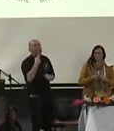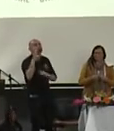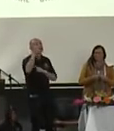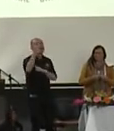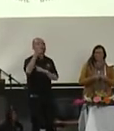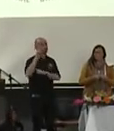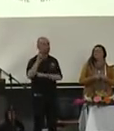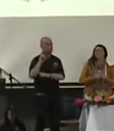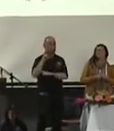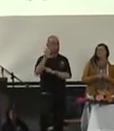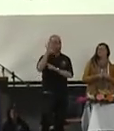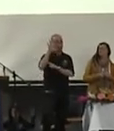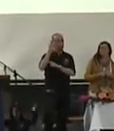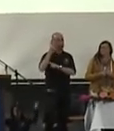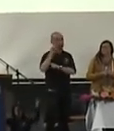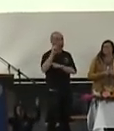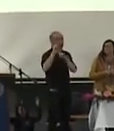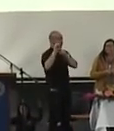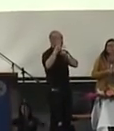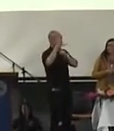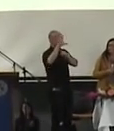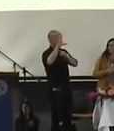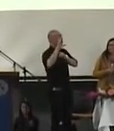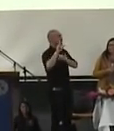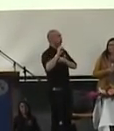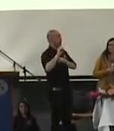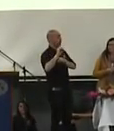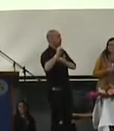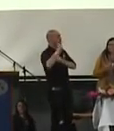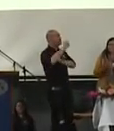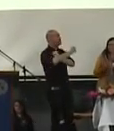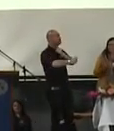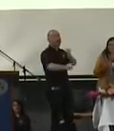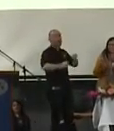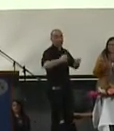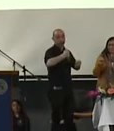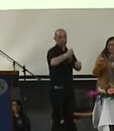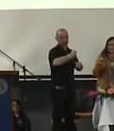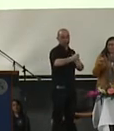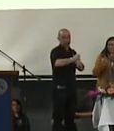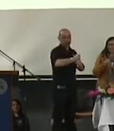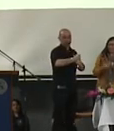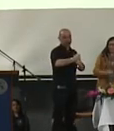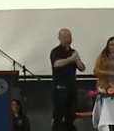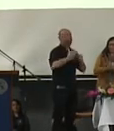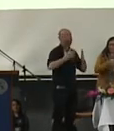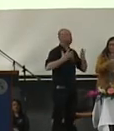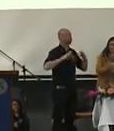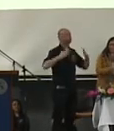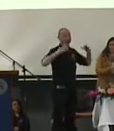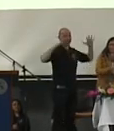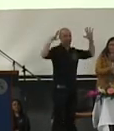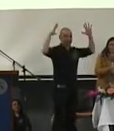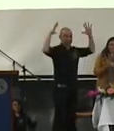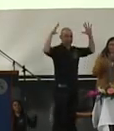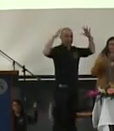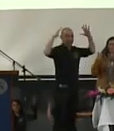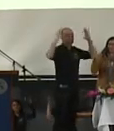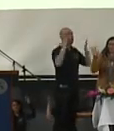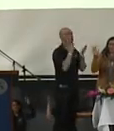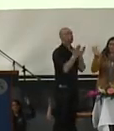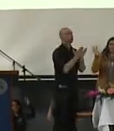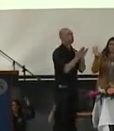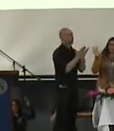que dije esto el 50 años de